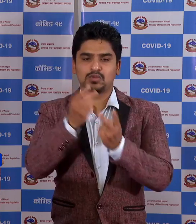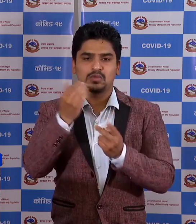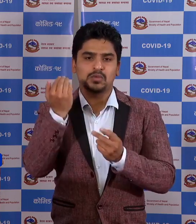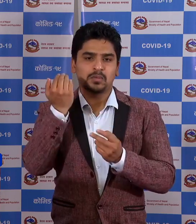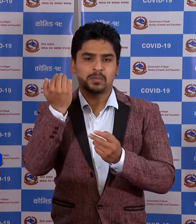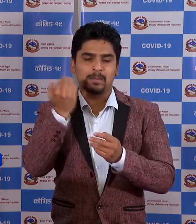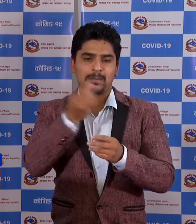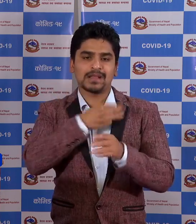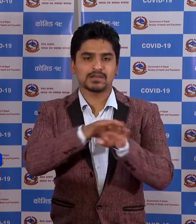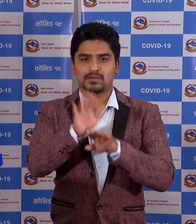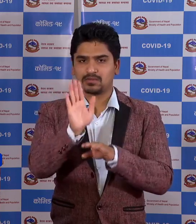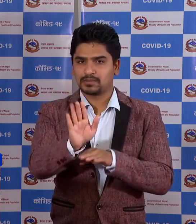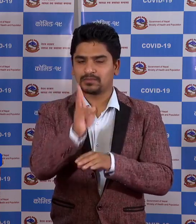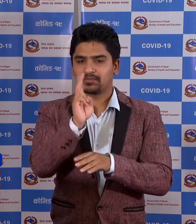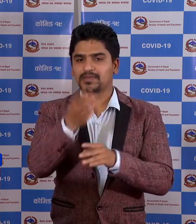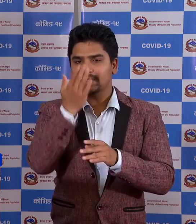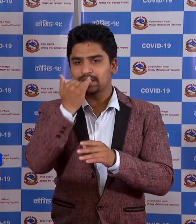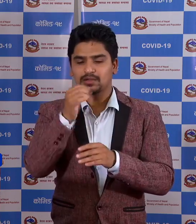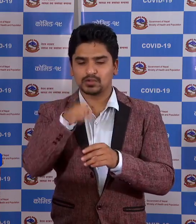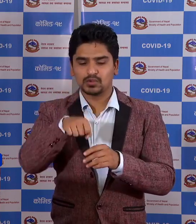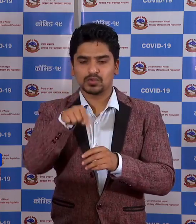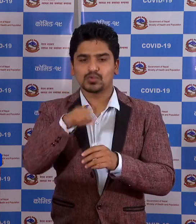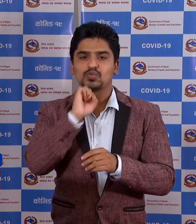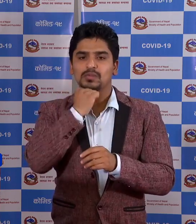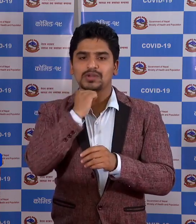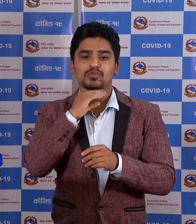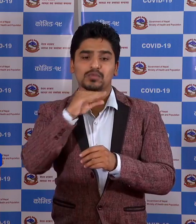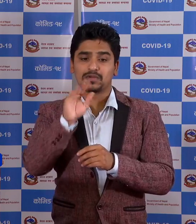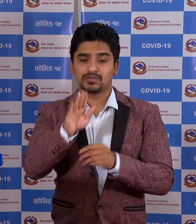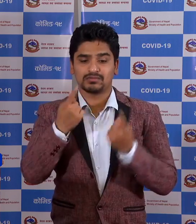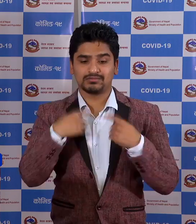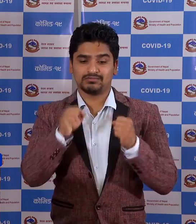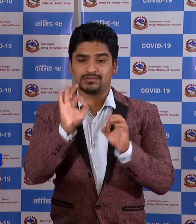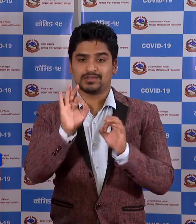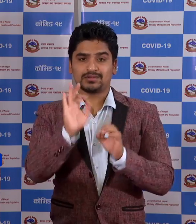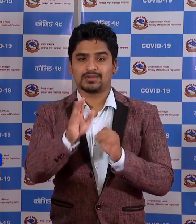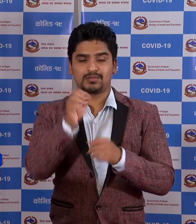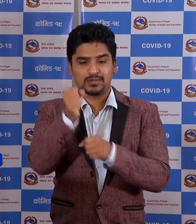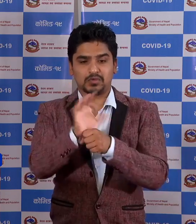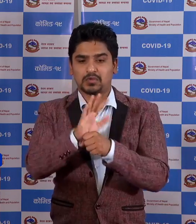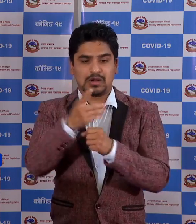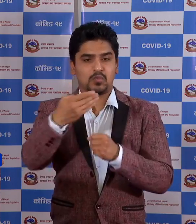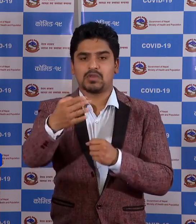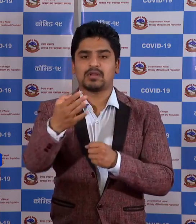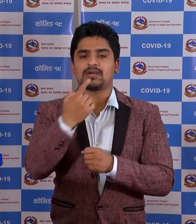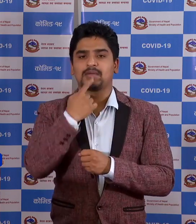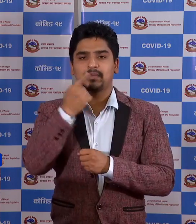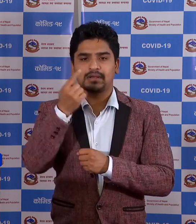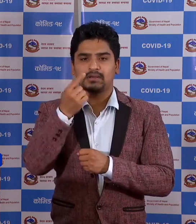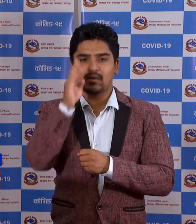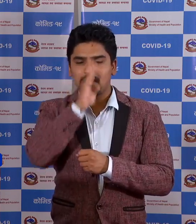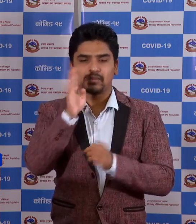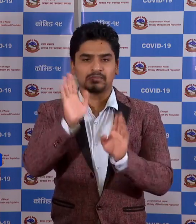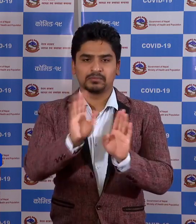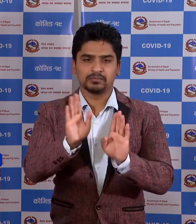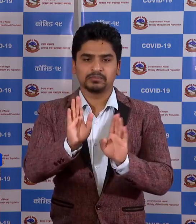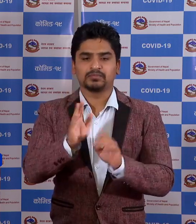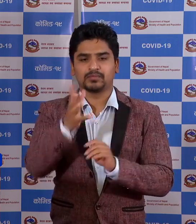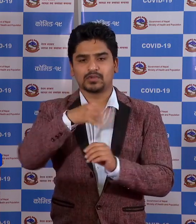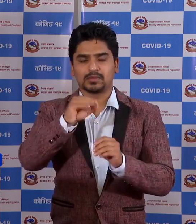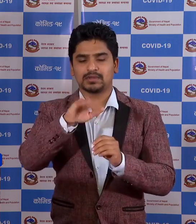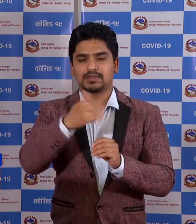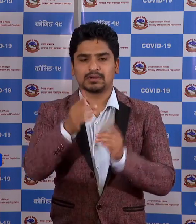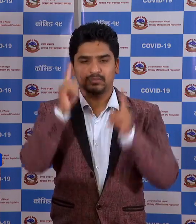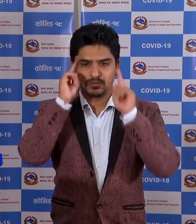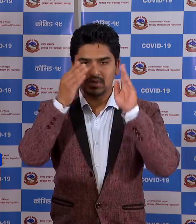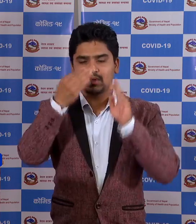हुनुहुन्छ। त्यसैले यो उमेरमा वयस्क छु, तन्दुरुस्त छु, मलाई कोरोना लाग्दैन भन्ने भ्रममा नपर्नु हुन